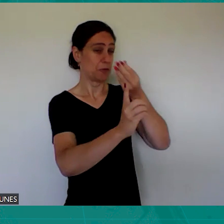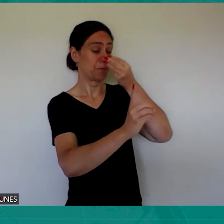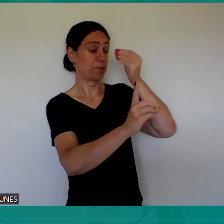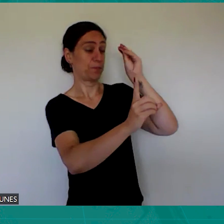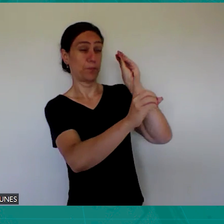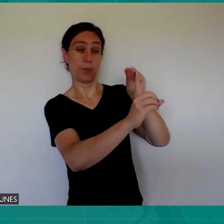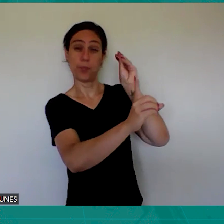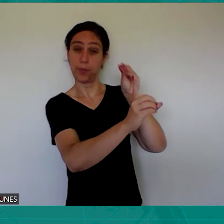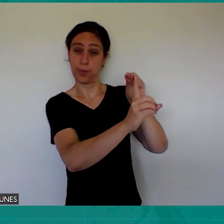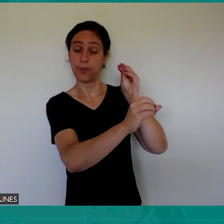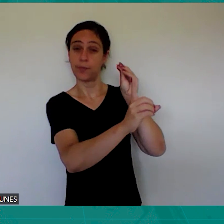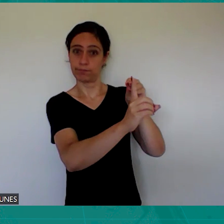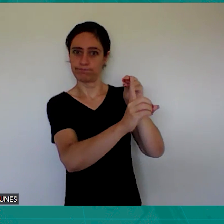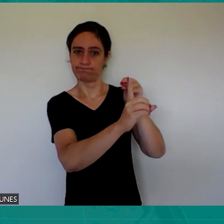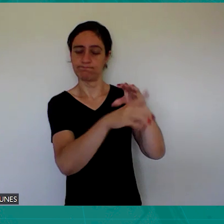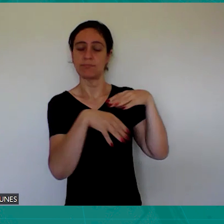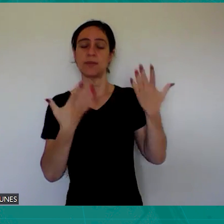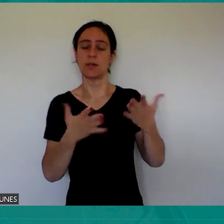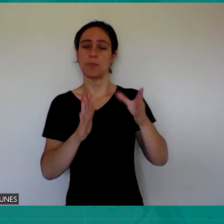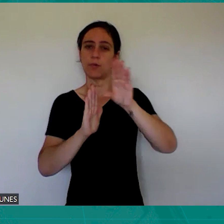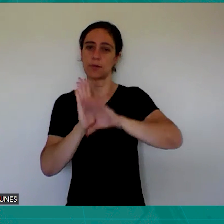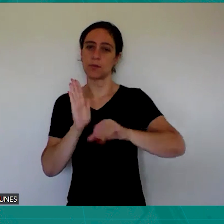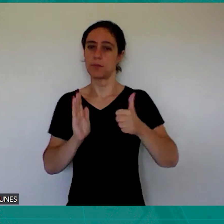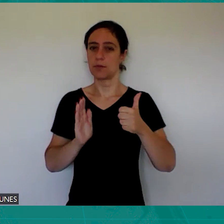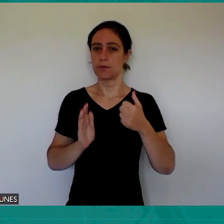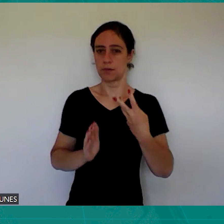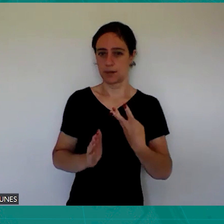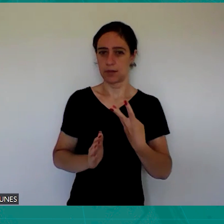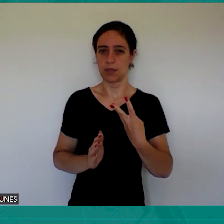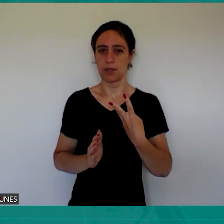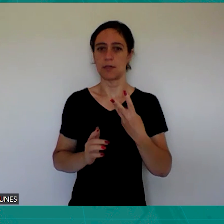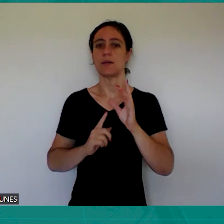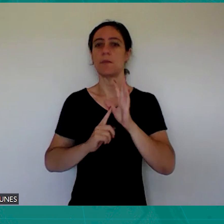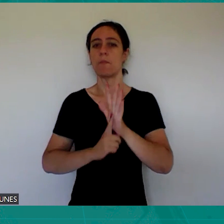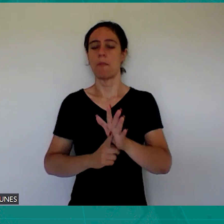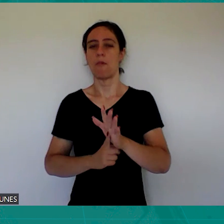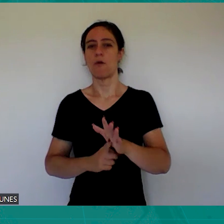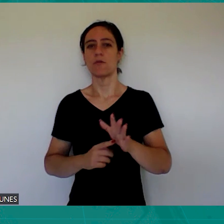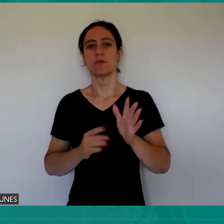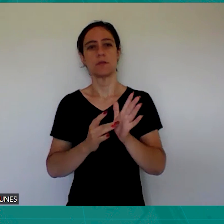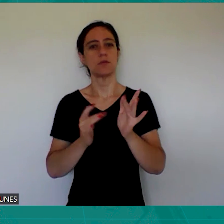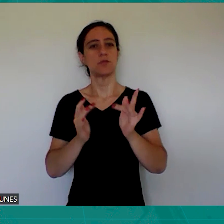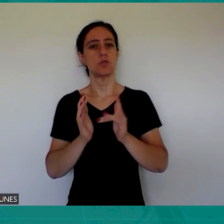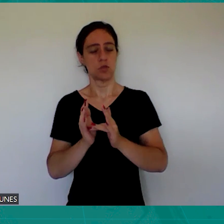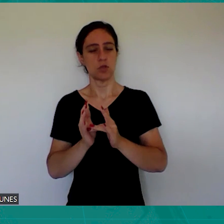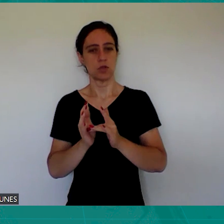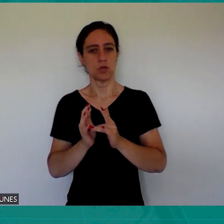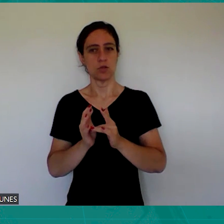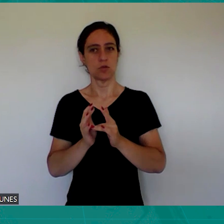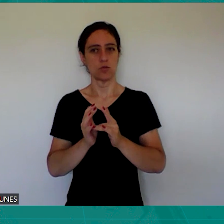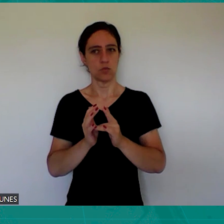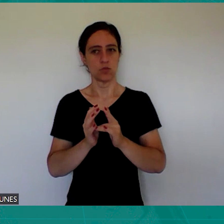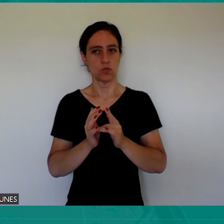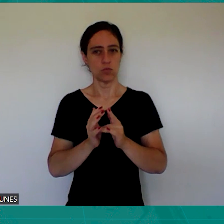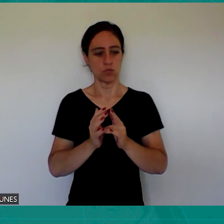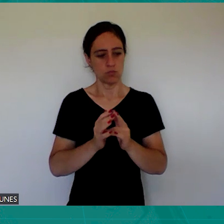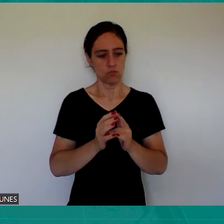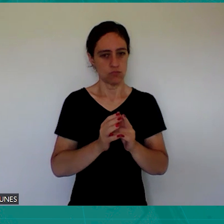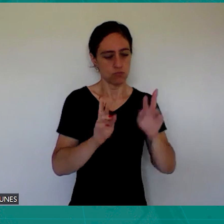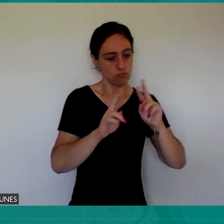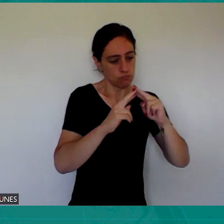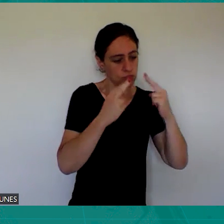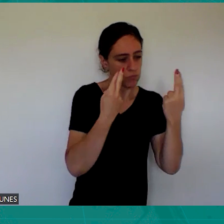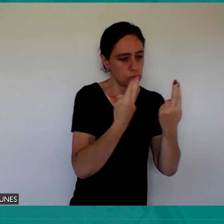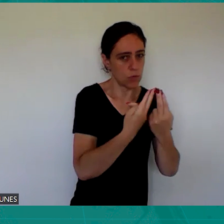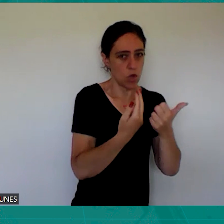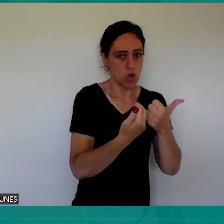capítulo 13, Jesus, então, num ambiente mais íntimo, com os seus 12, ele, no